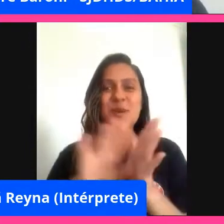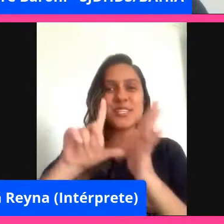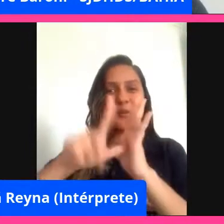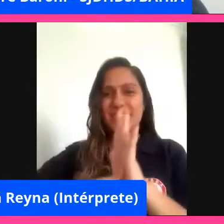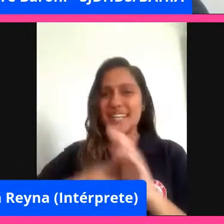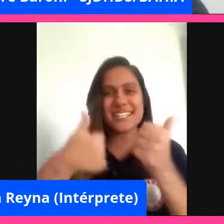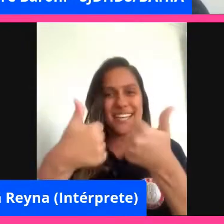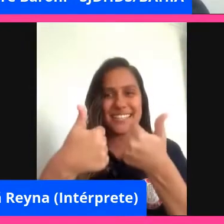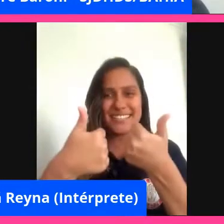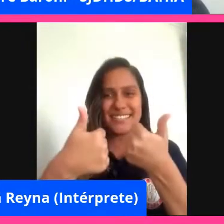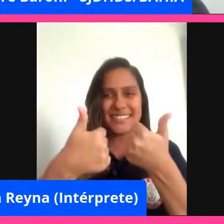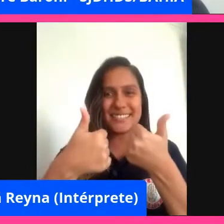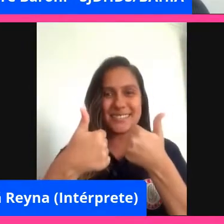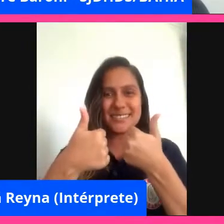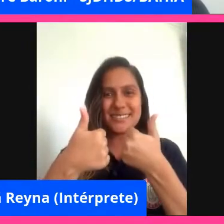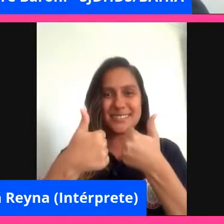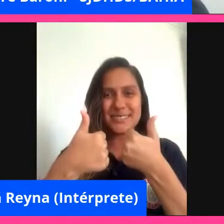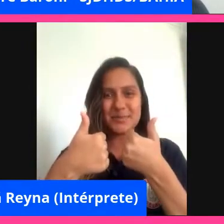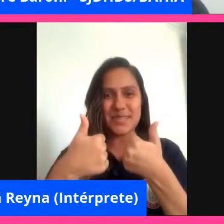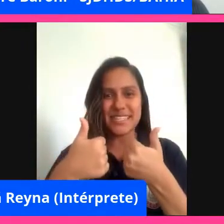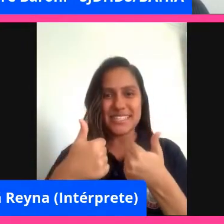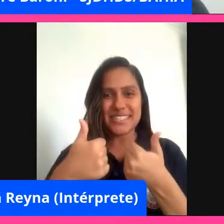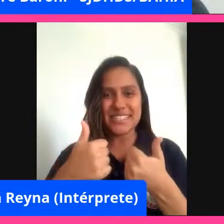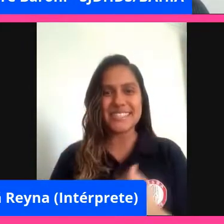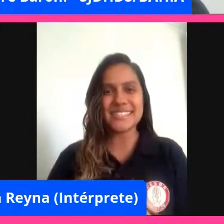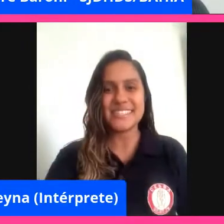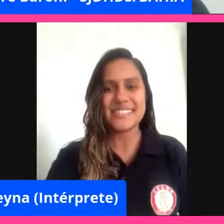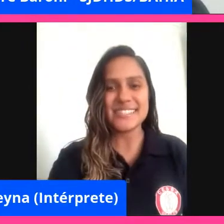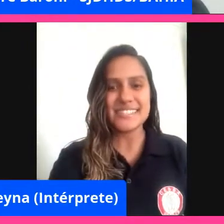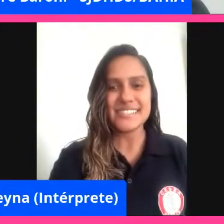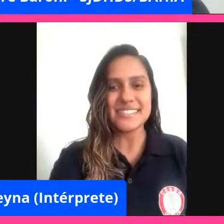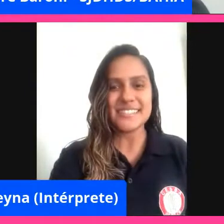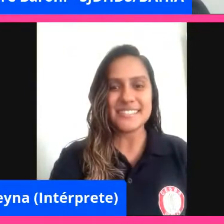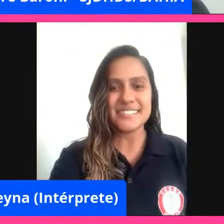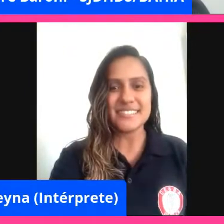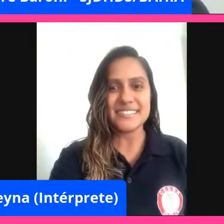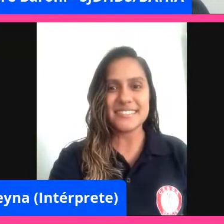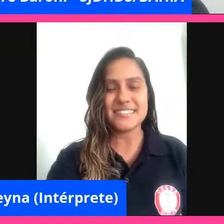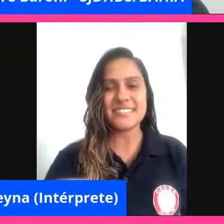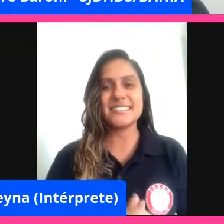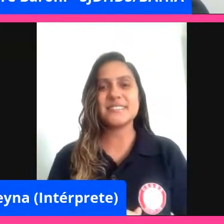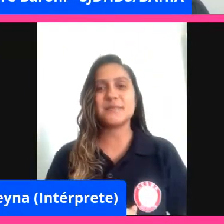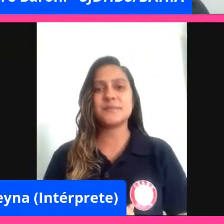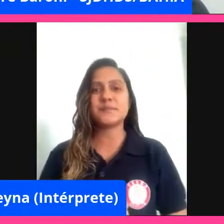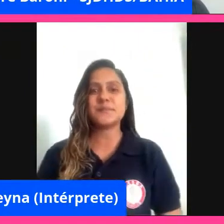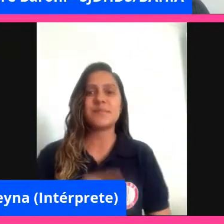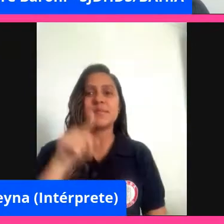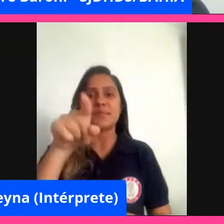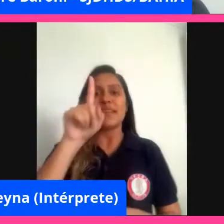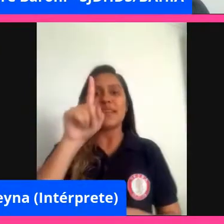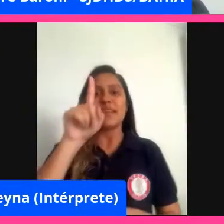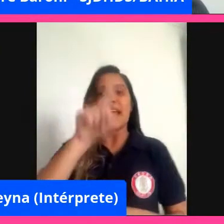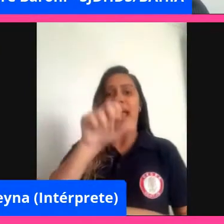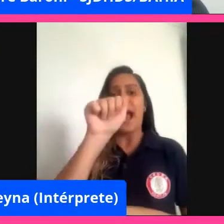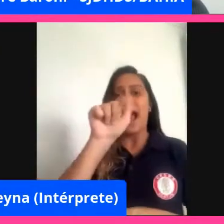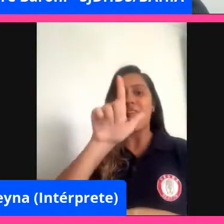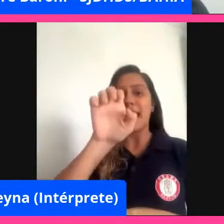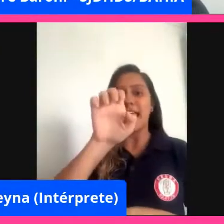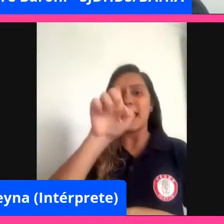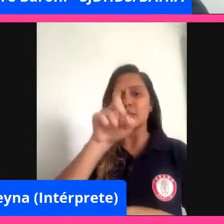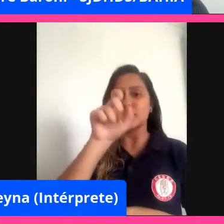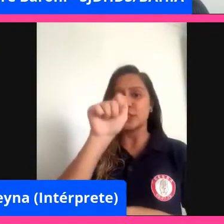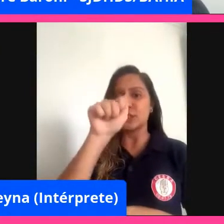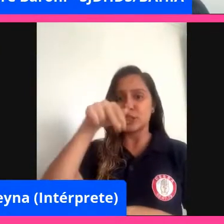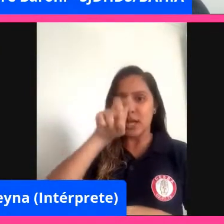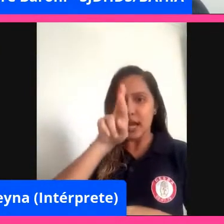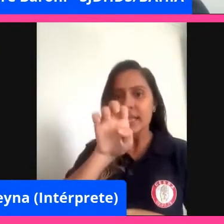Thaís, esse é o Alexandre. Ele é uma das pessoas também que apoiou para que a gente tivesse aqui os intérpretes